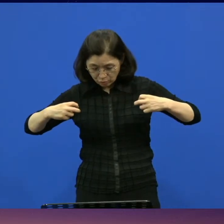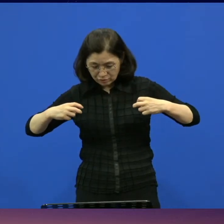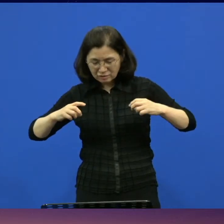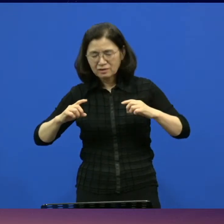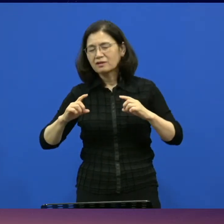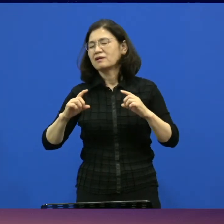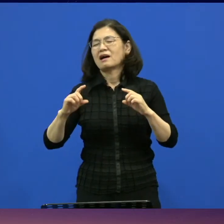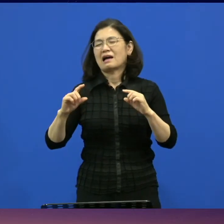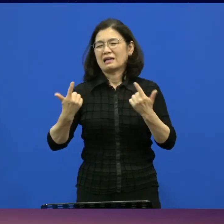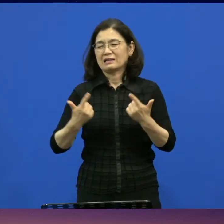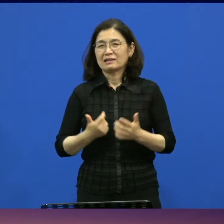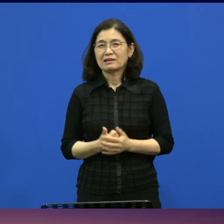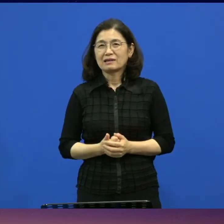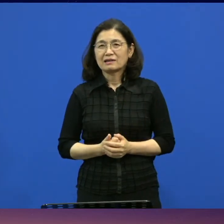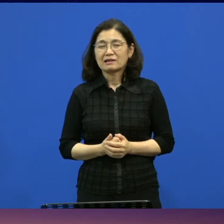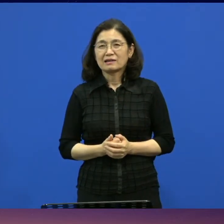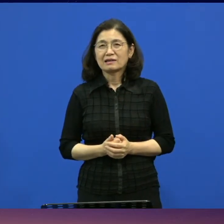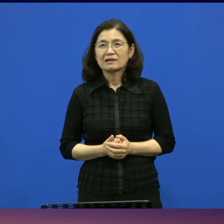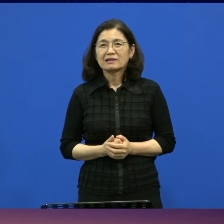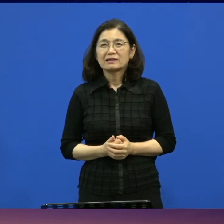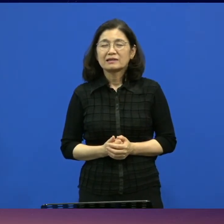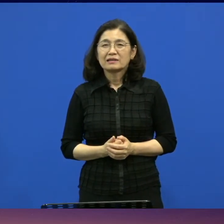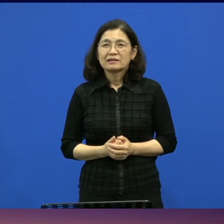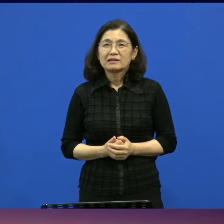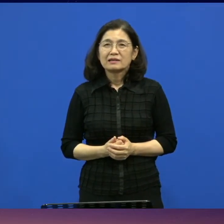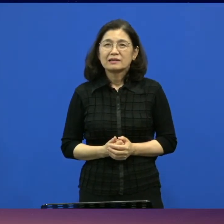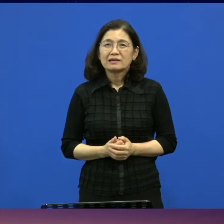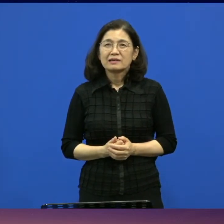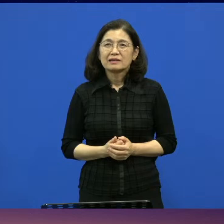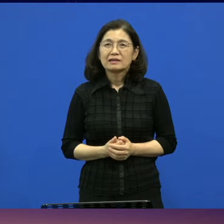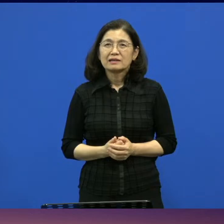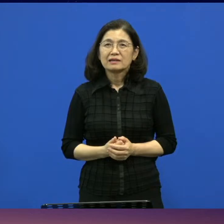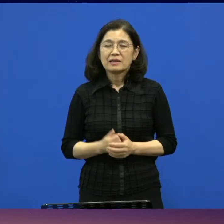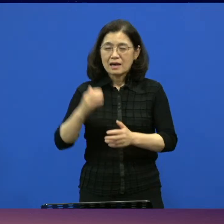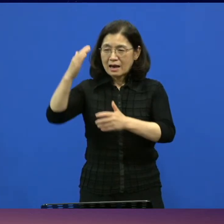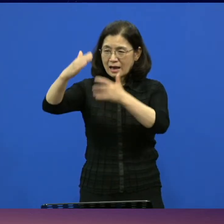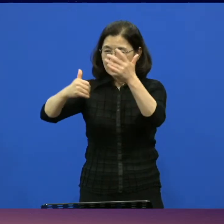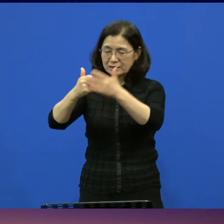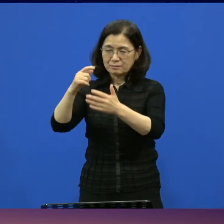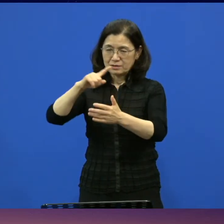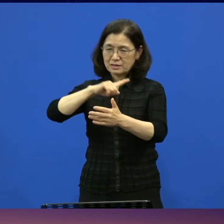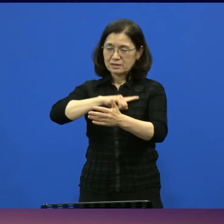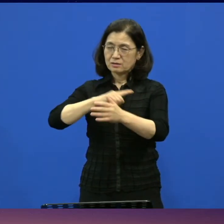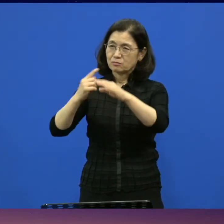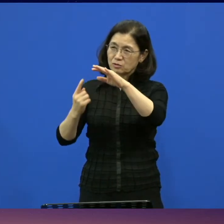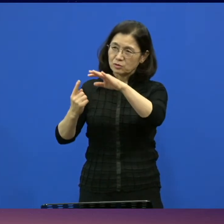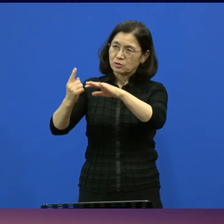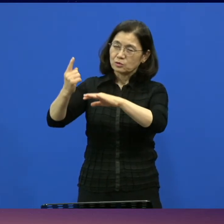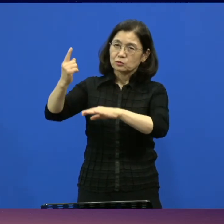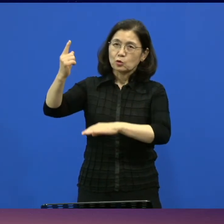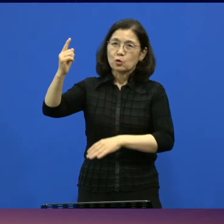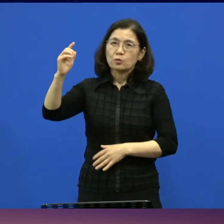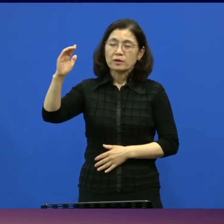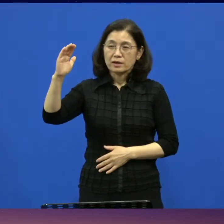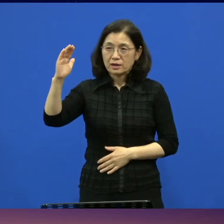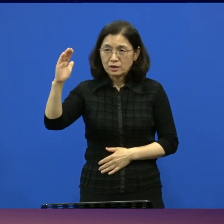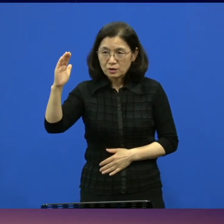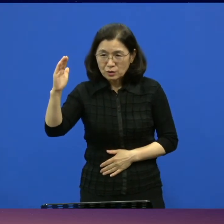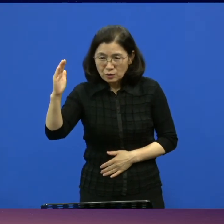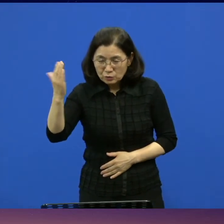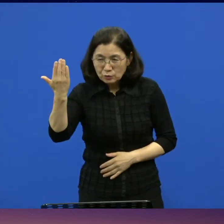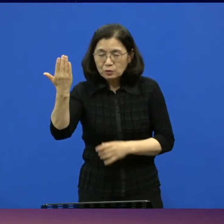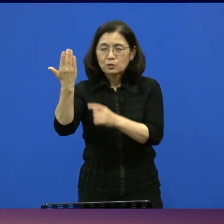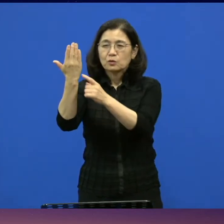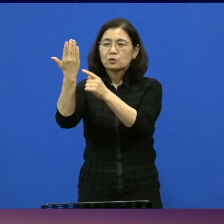목사님들도 마찬가지. 목회가 안 되는 것 때문에 우울한 거지, 그분의 이름이 높아지는 그 일이 안 돼서 우울해진 게